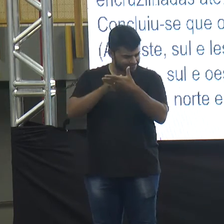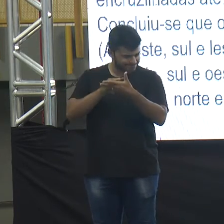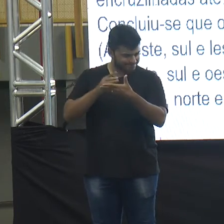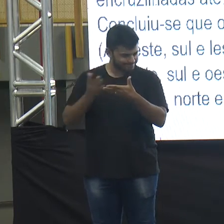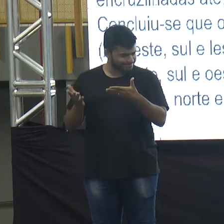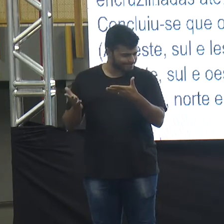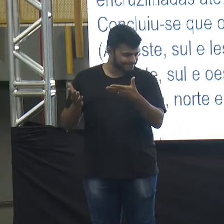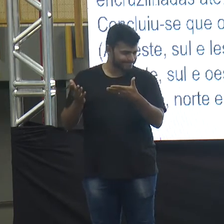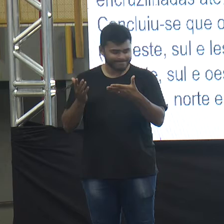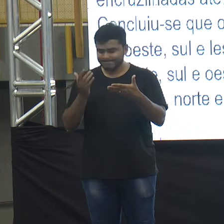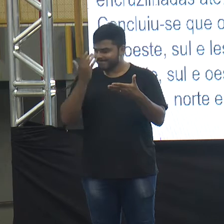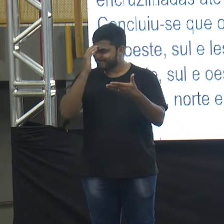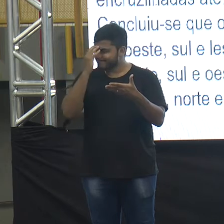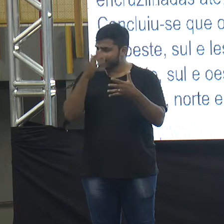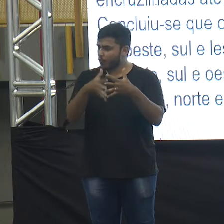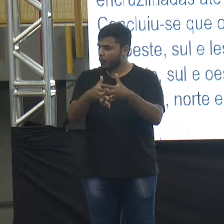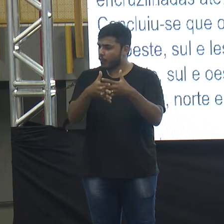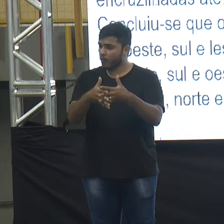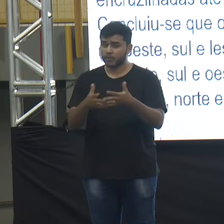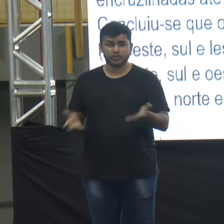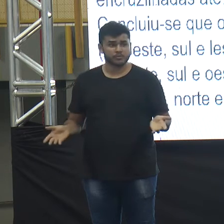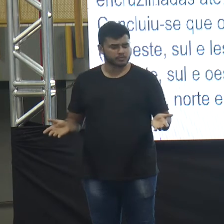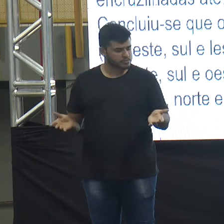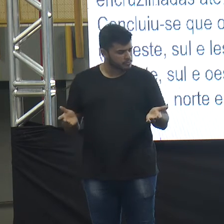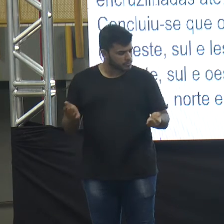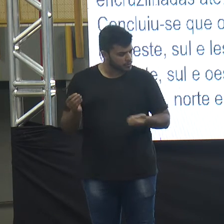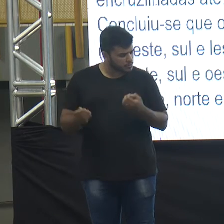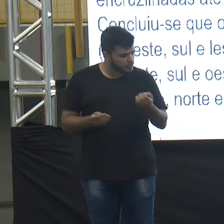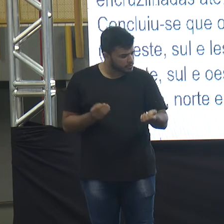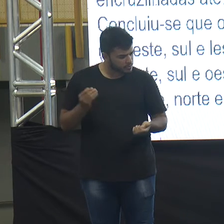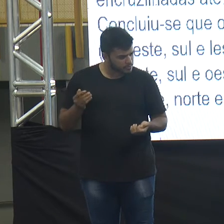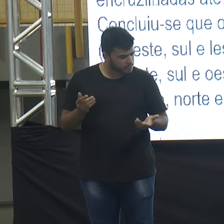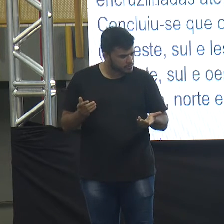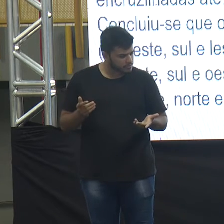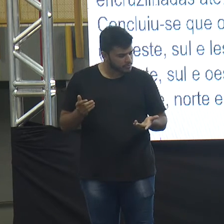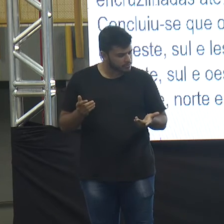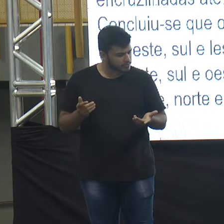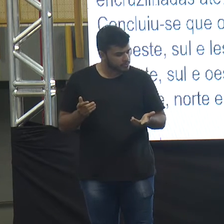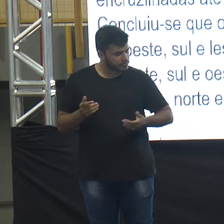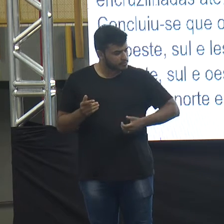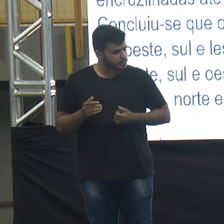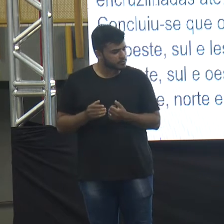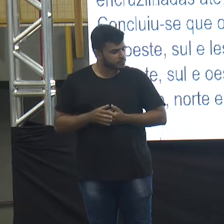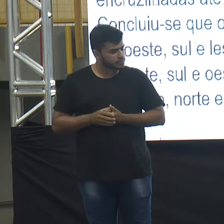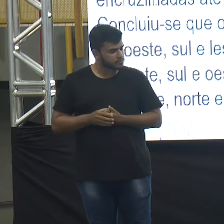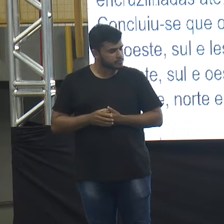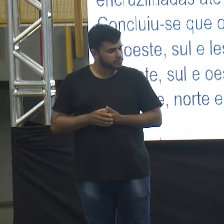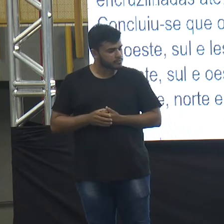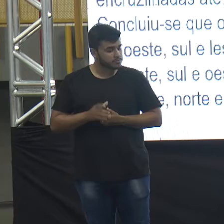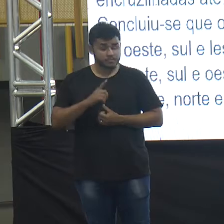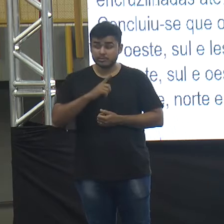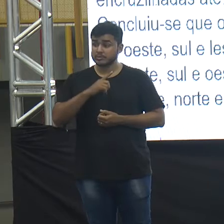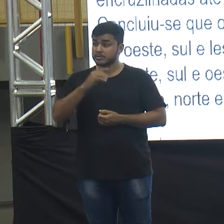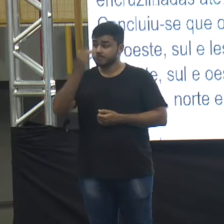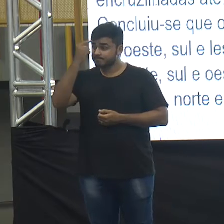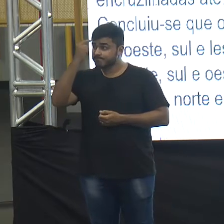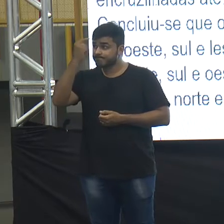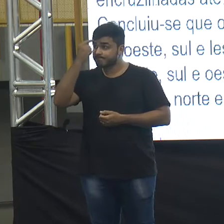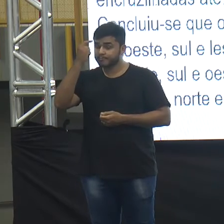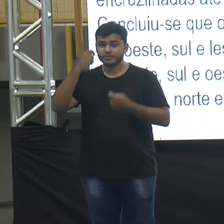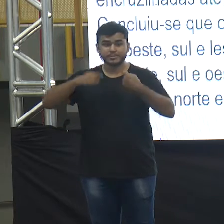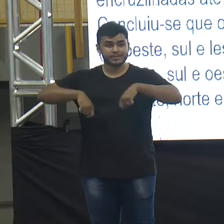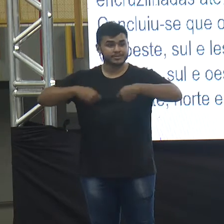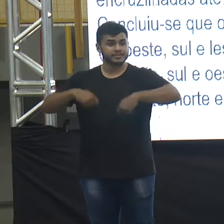confuso. No início você fica confuso. Mas é só raciocinar, cara. Por isso que